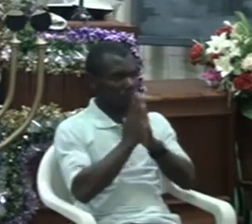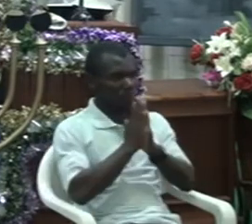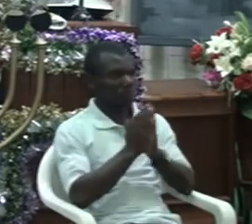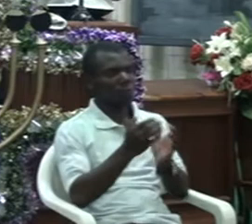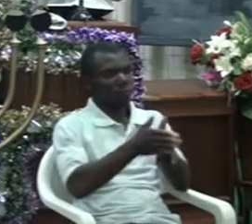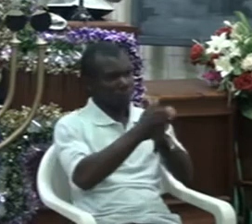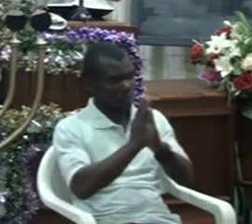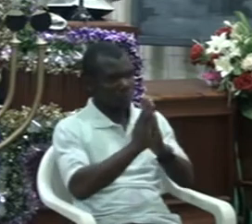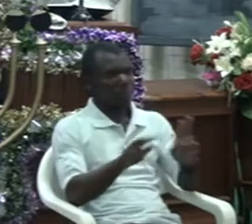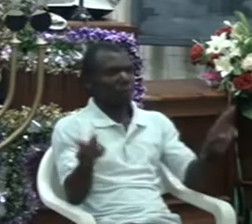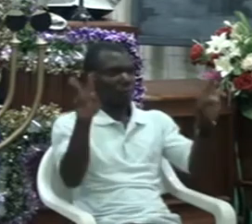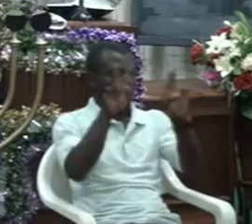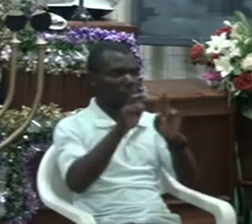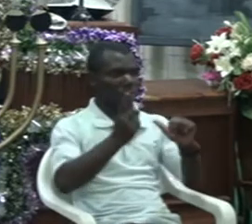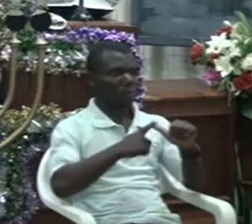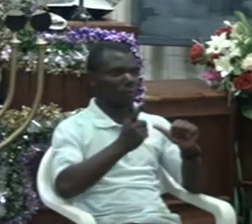Prière, demandons ce qui a de la valeur.